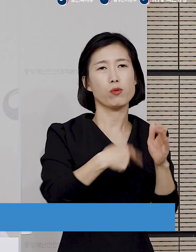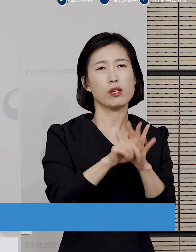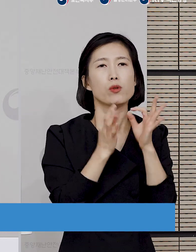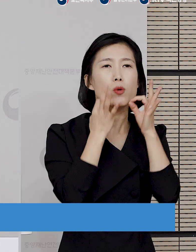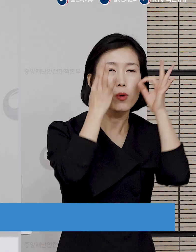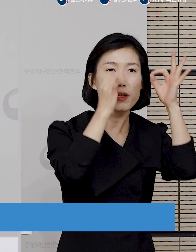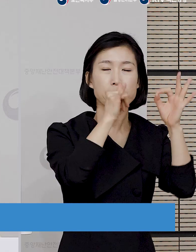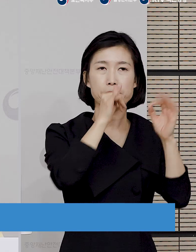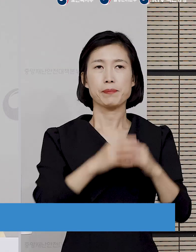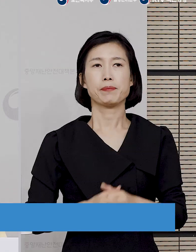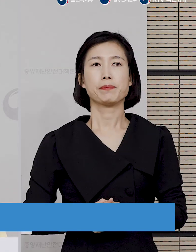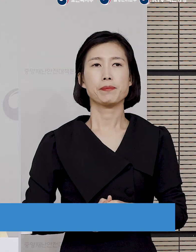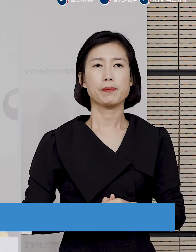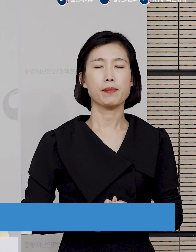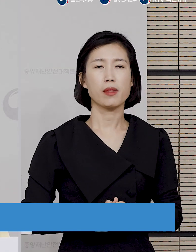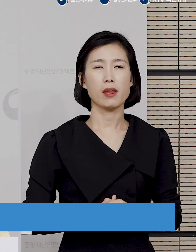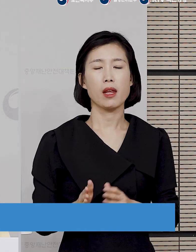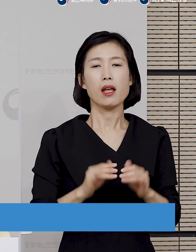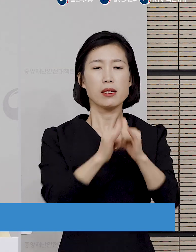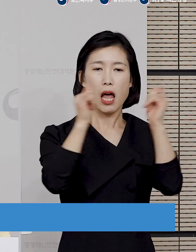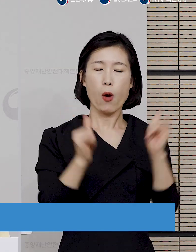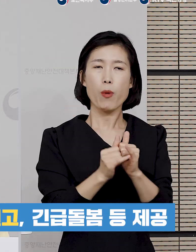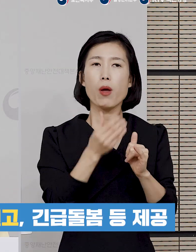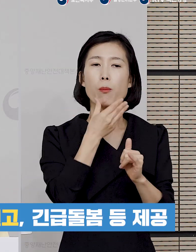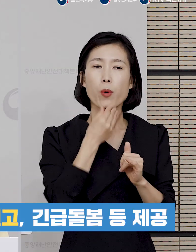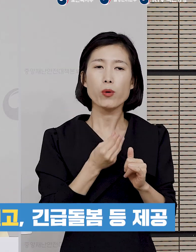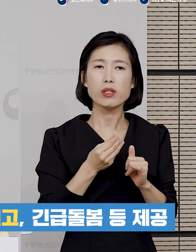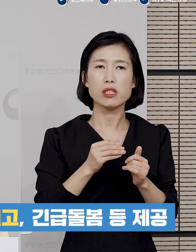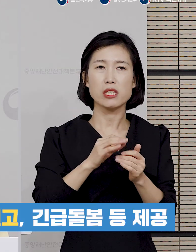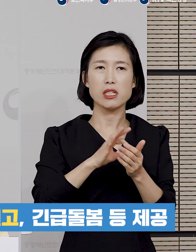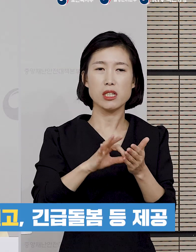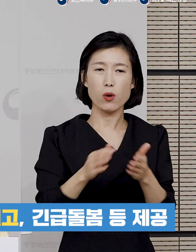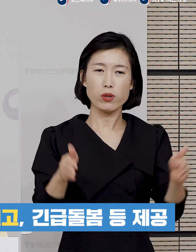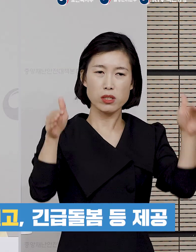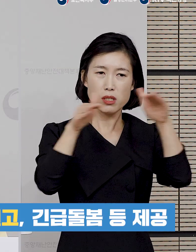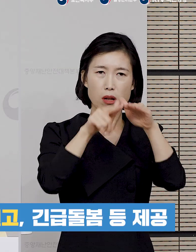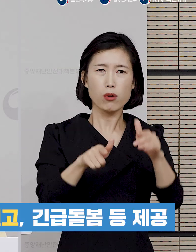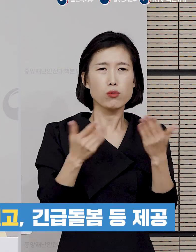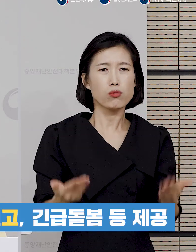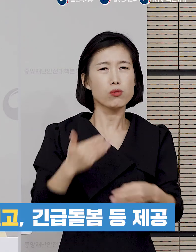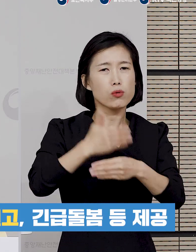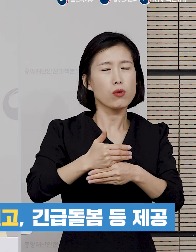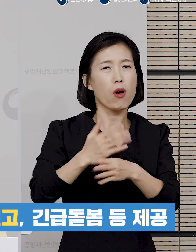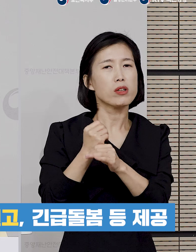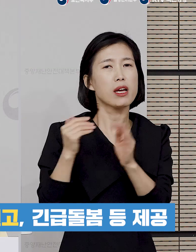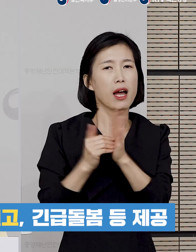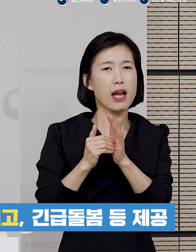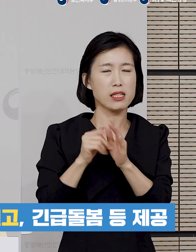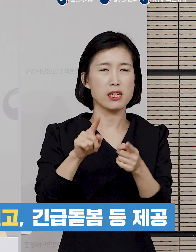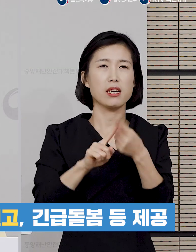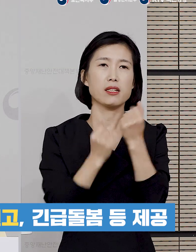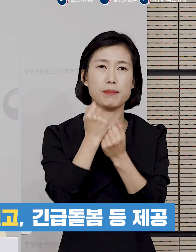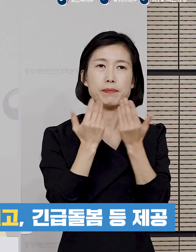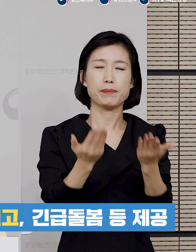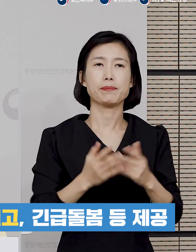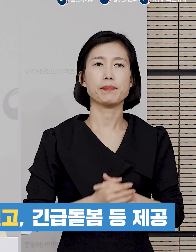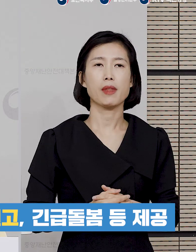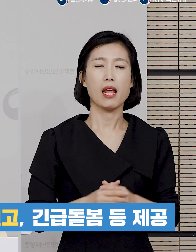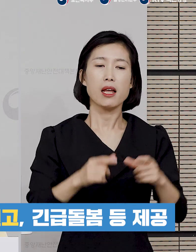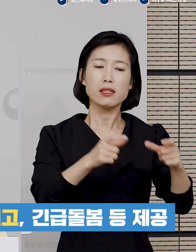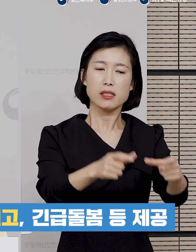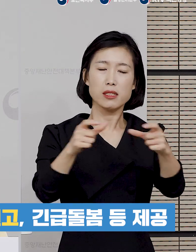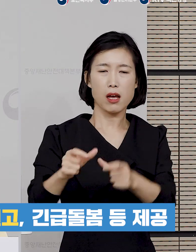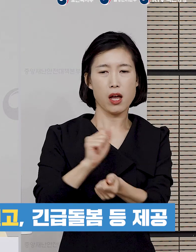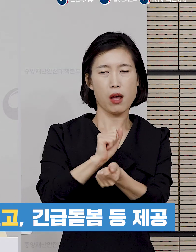운영하고 있습니다 사회복지 이용시 서로 이 휴간 연장에 대해서 말씀드리겠습니다